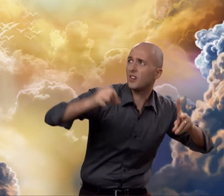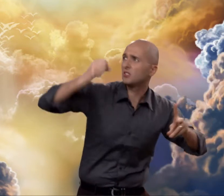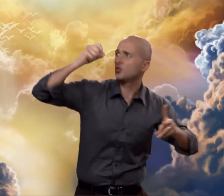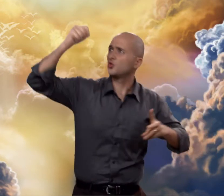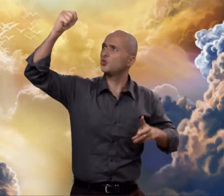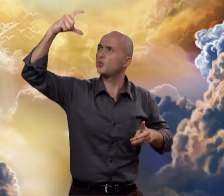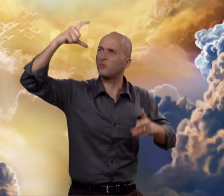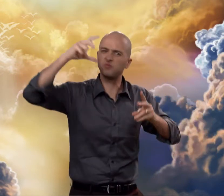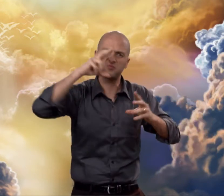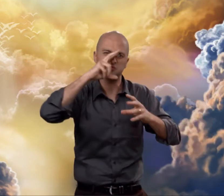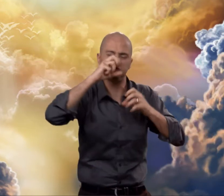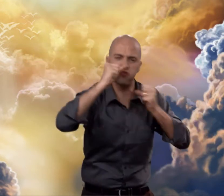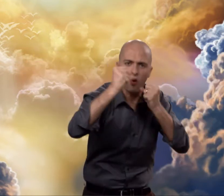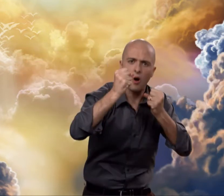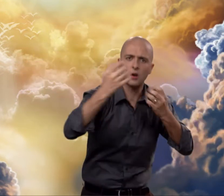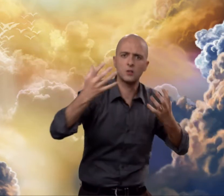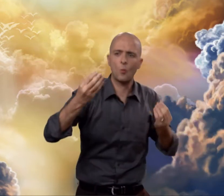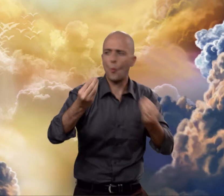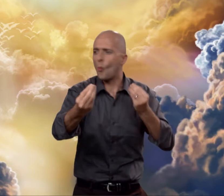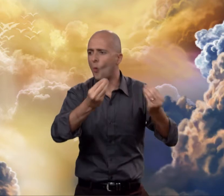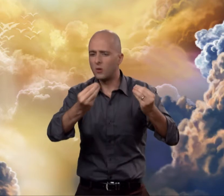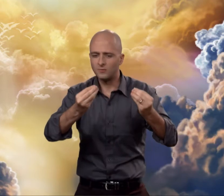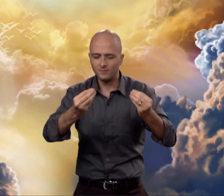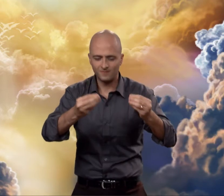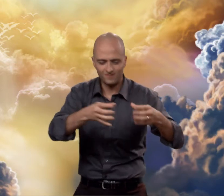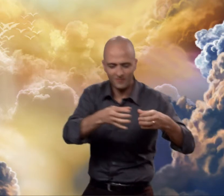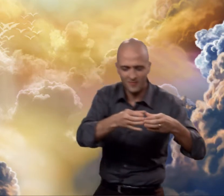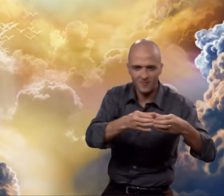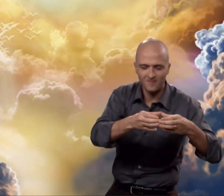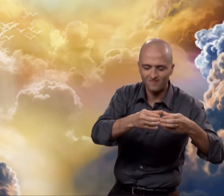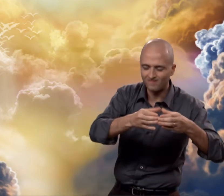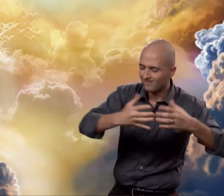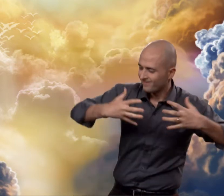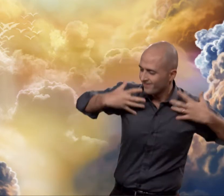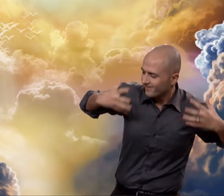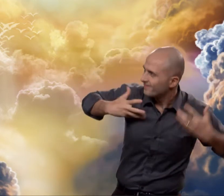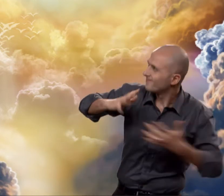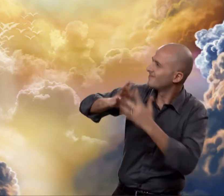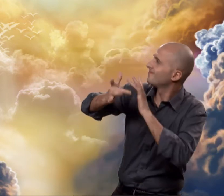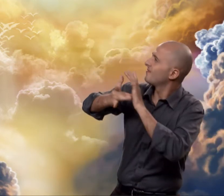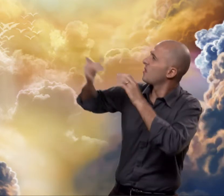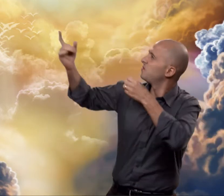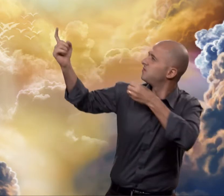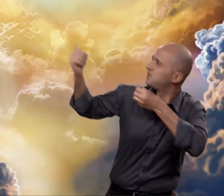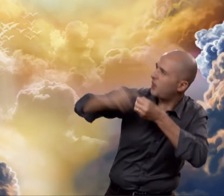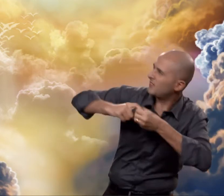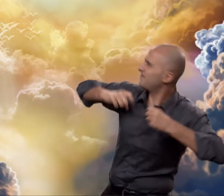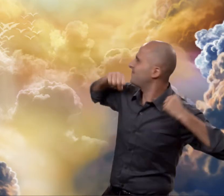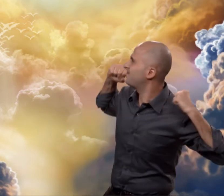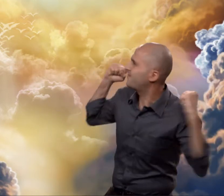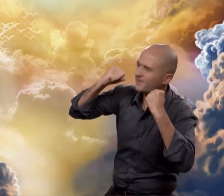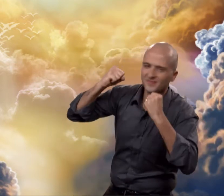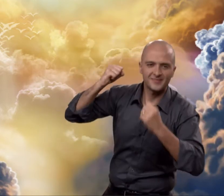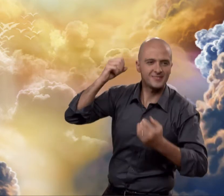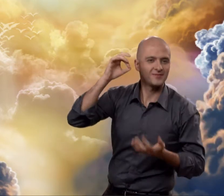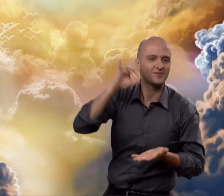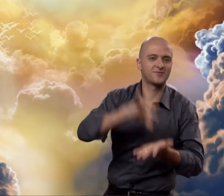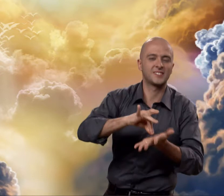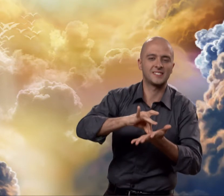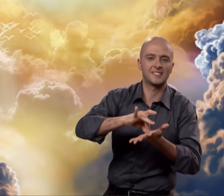seu livramento. Em meio aos céus agitados, existe um espaço claro de glória indescritível, de onde vem a